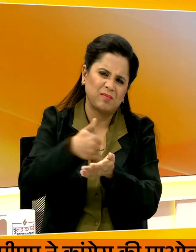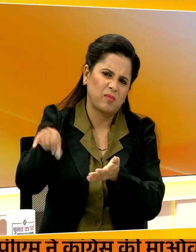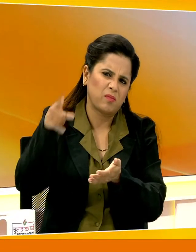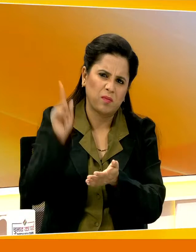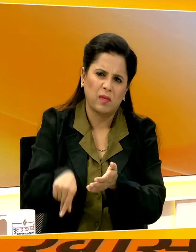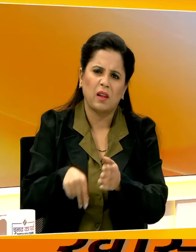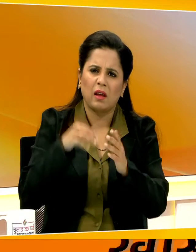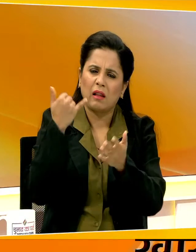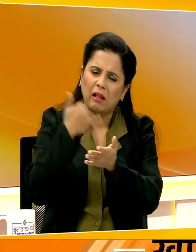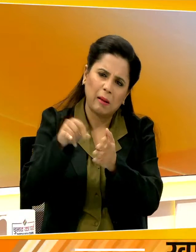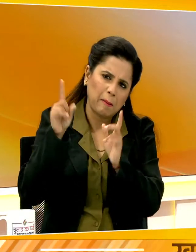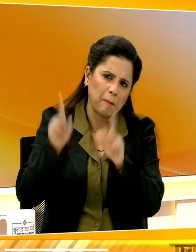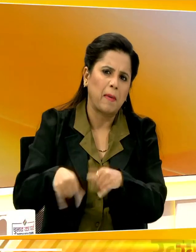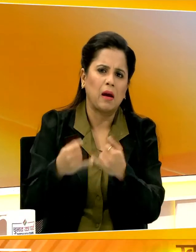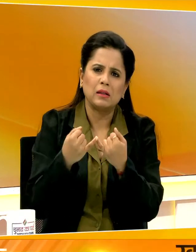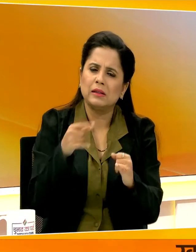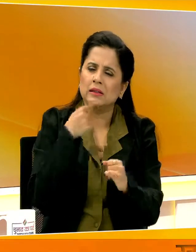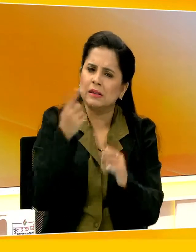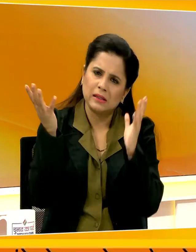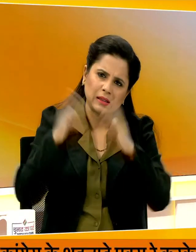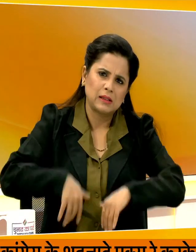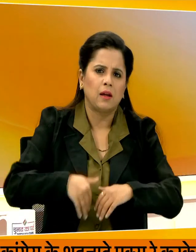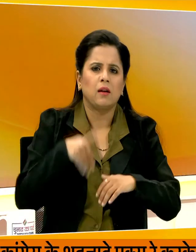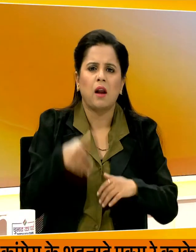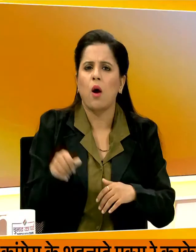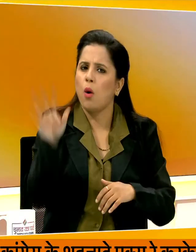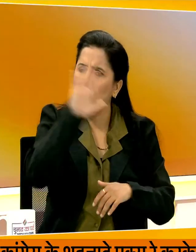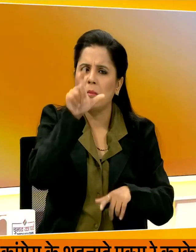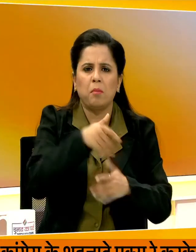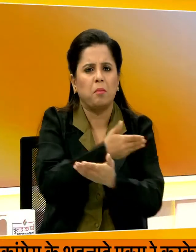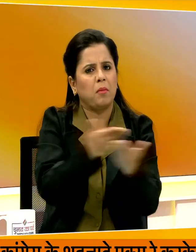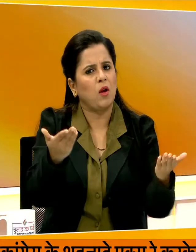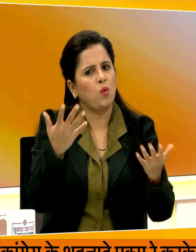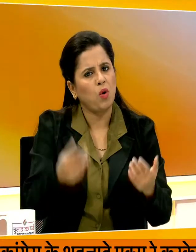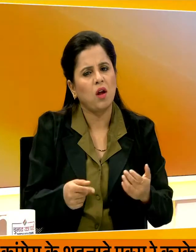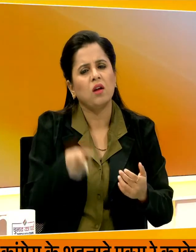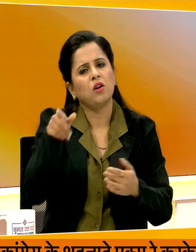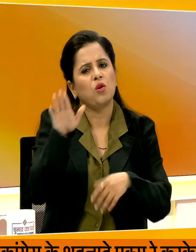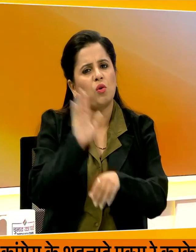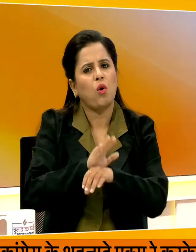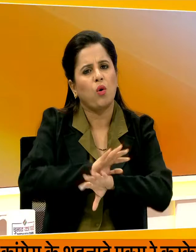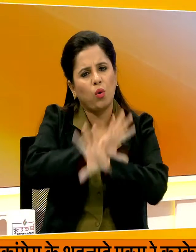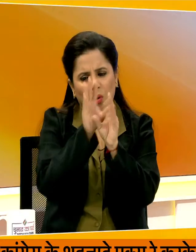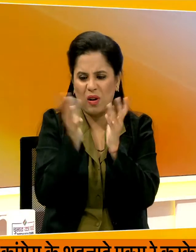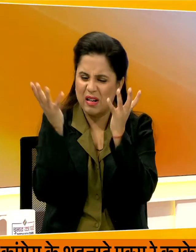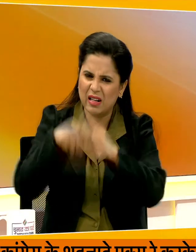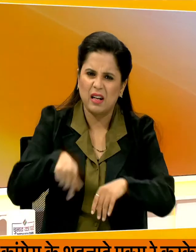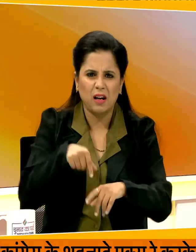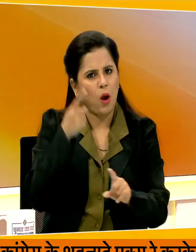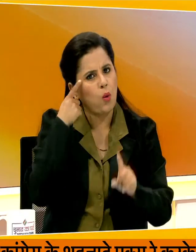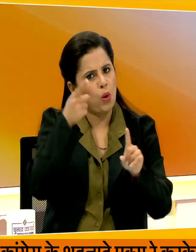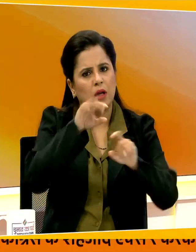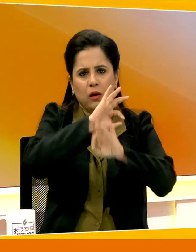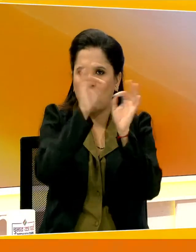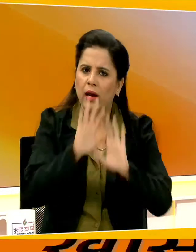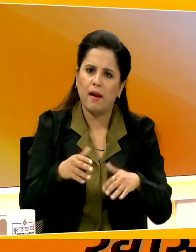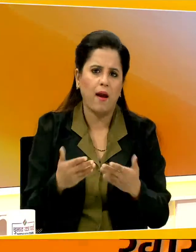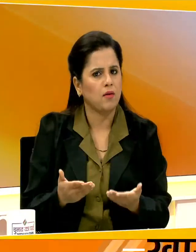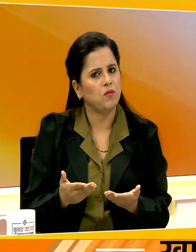कर देना चाहिए, अब हमारे देश की जनता कांग्रेस को समाप्त कर देने पर पूरी तरह से आमादा है, मेरा ऐसा पक्का